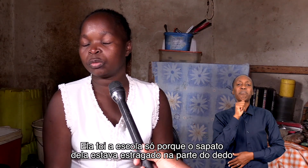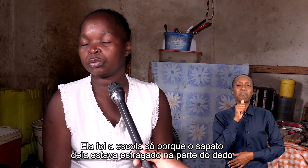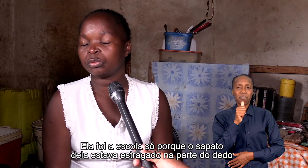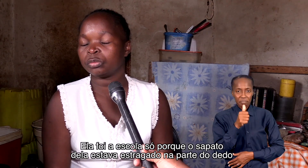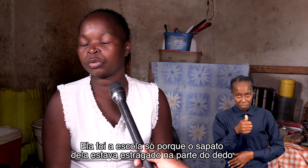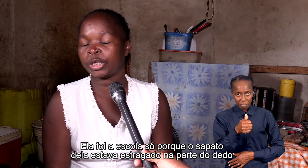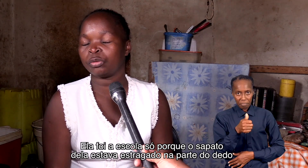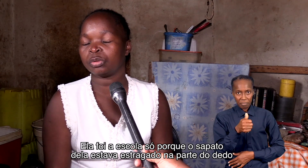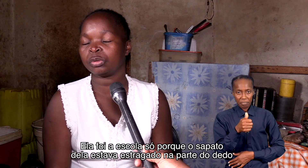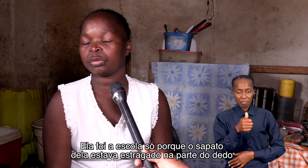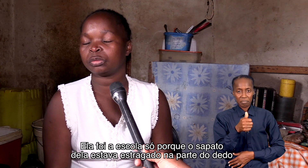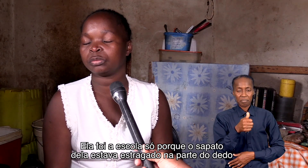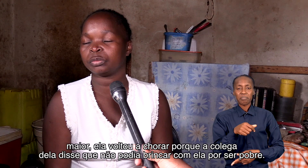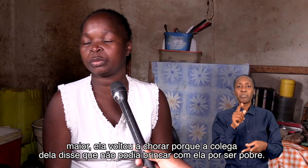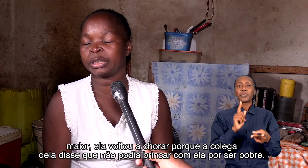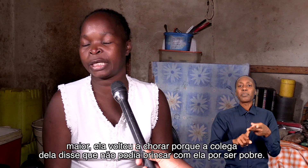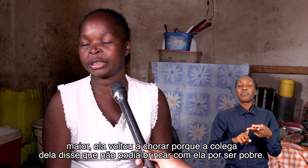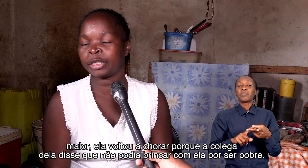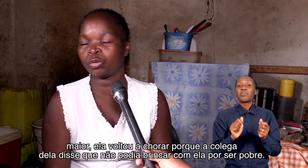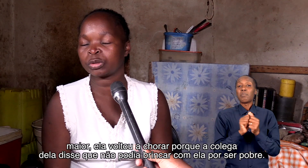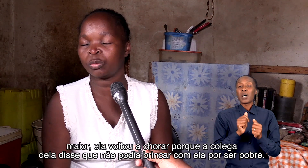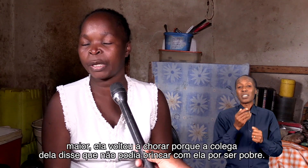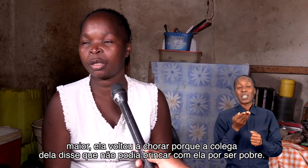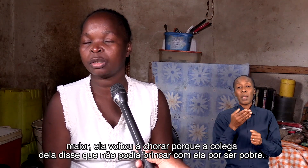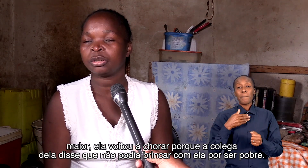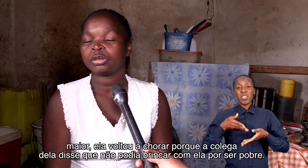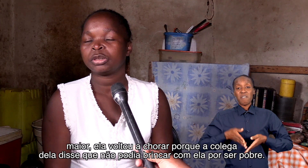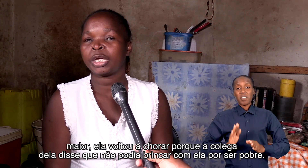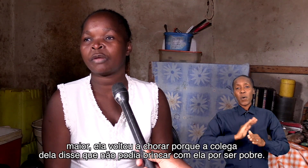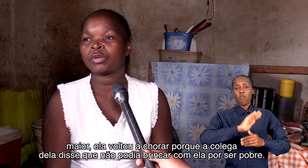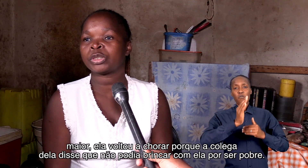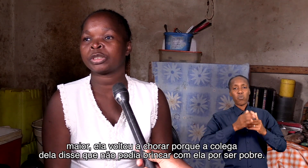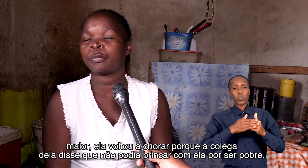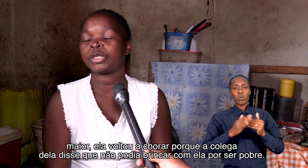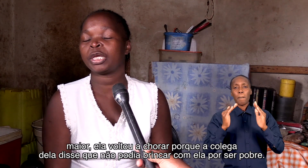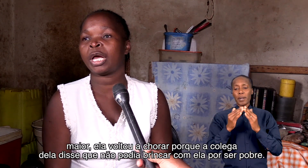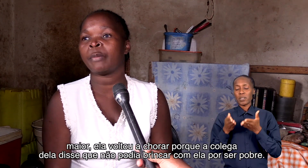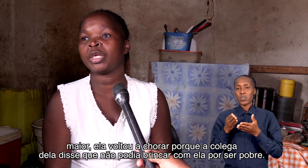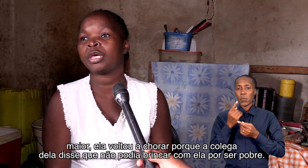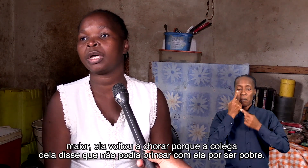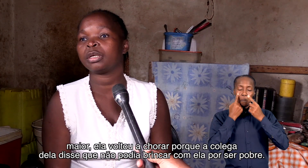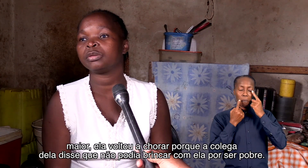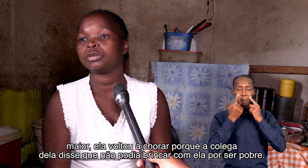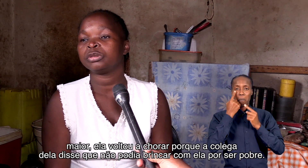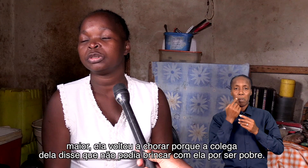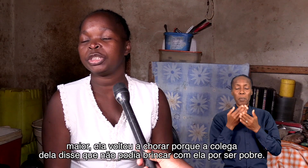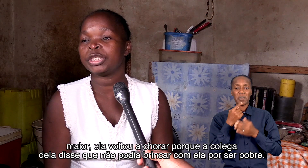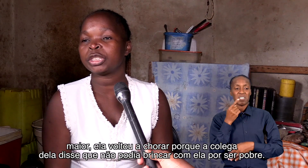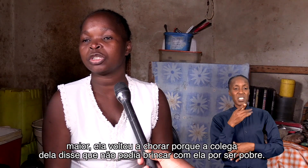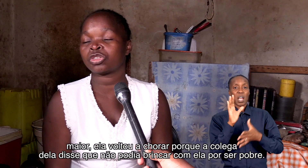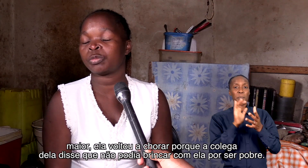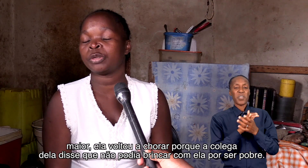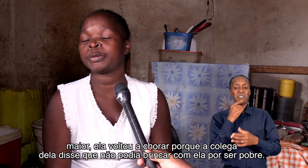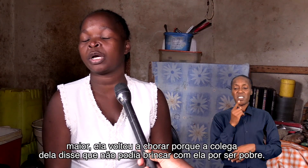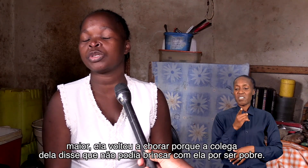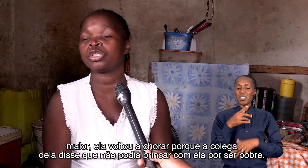estragado no dedo grande, né, do pé. Ela voltou a chorar porque a amiga lhe disse